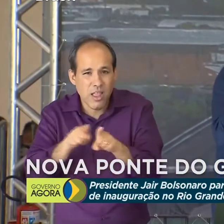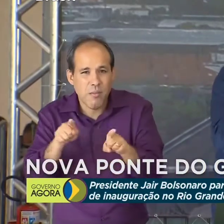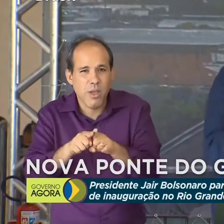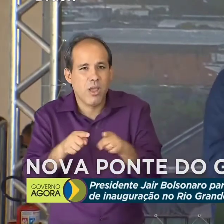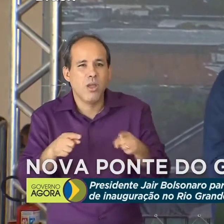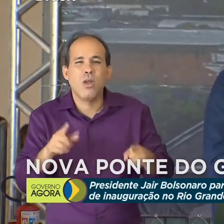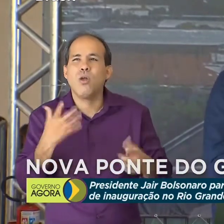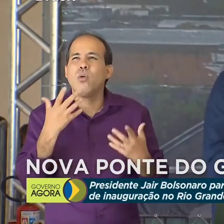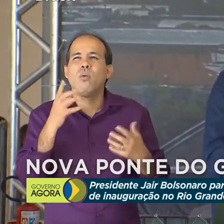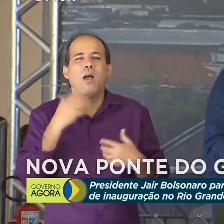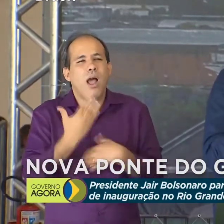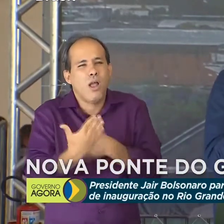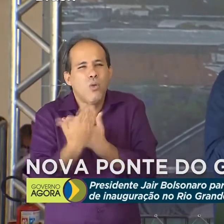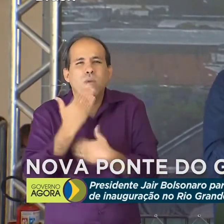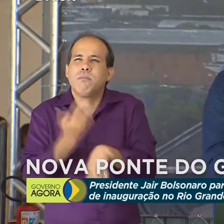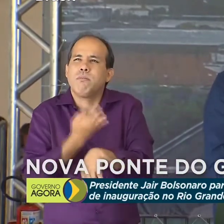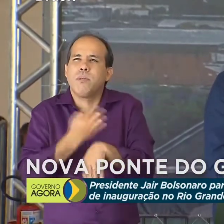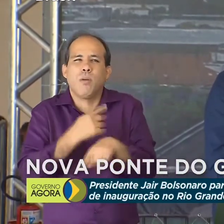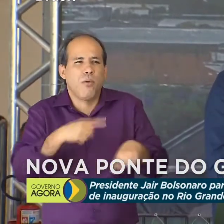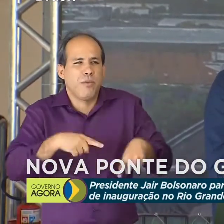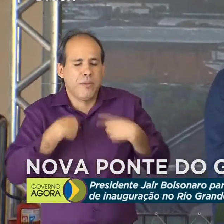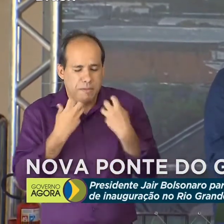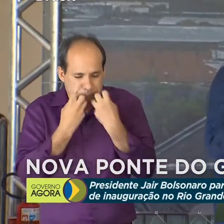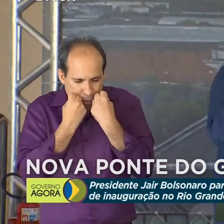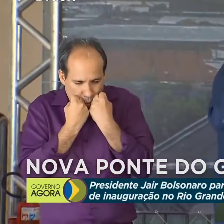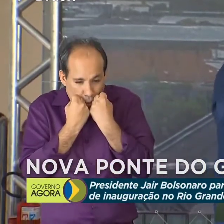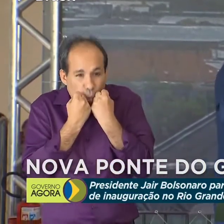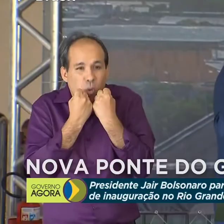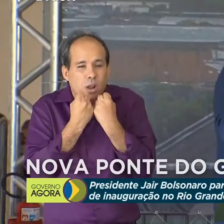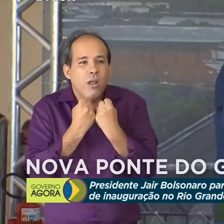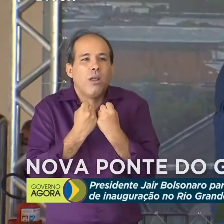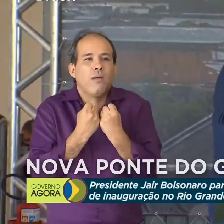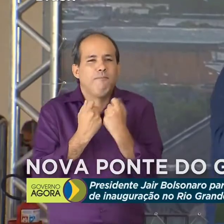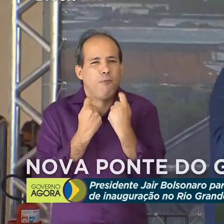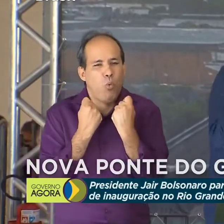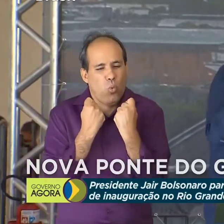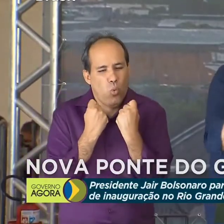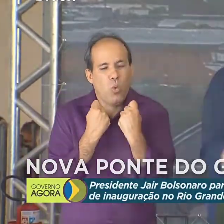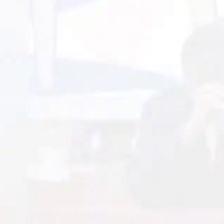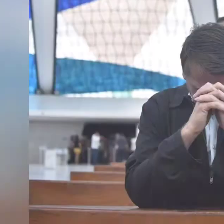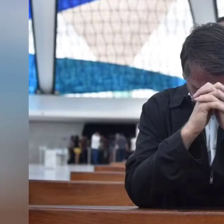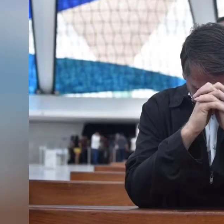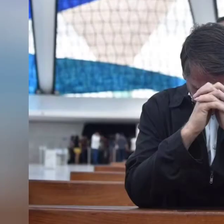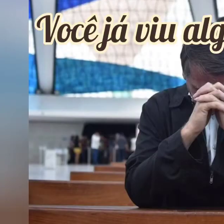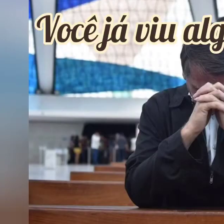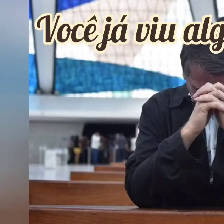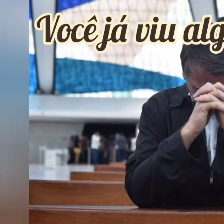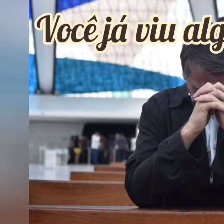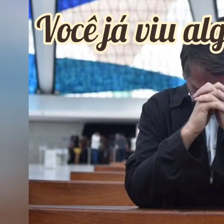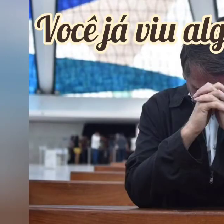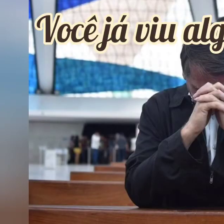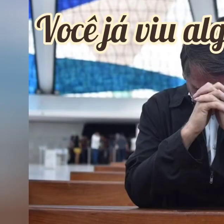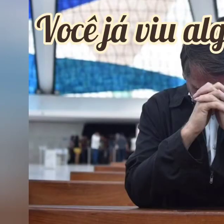aceite provocações, que se segure, que o objetivo maior é o nosso Brasil.